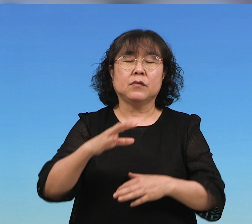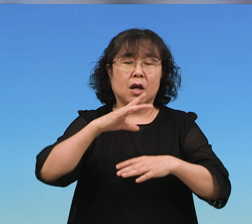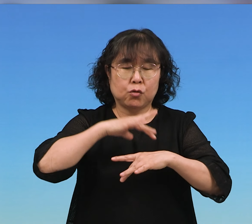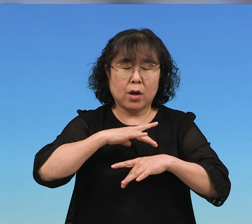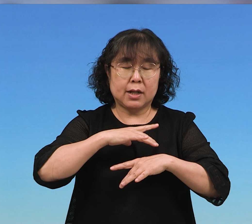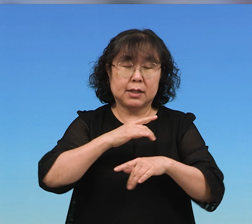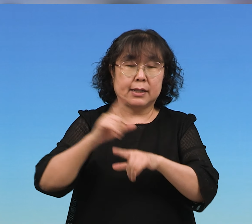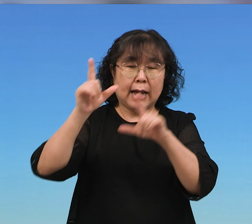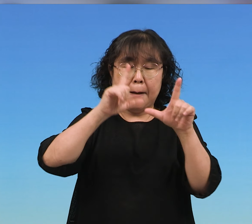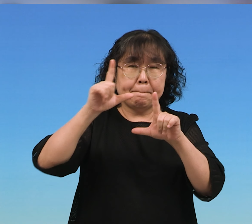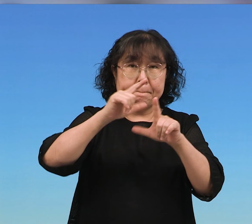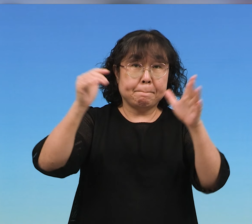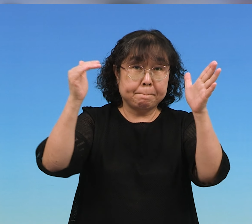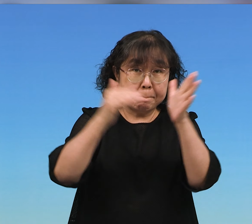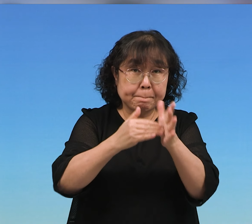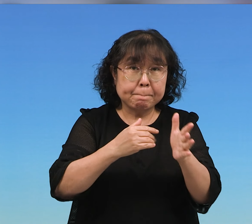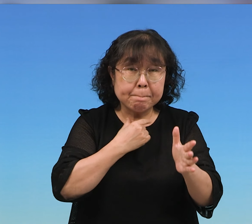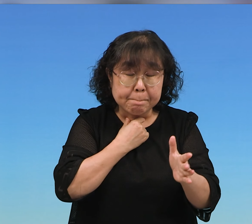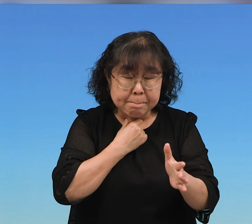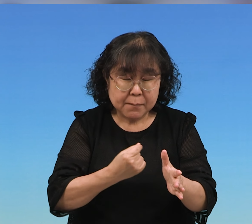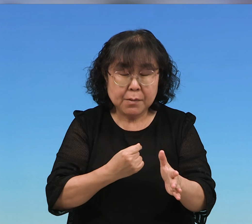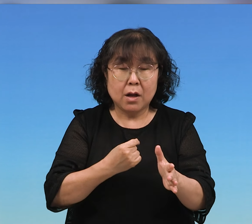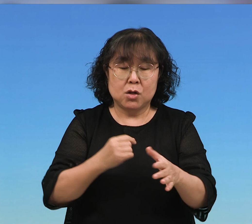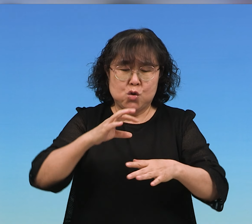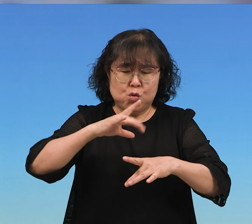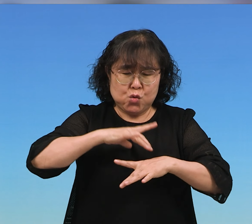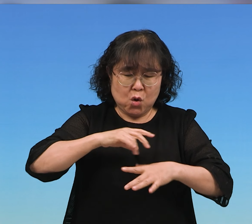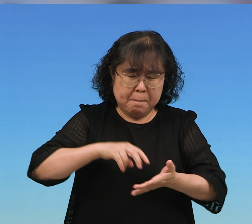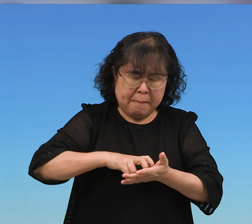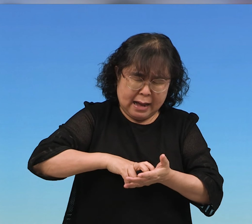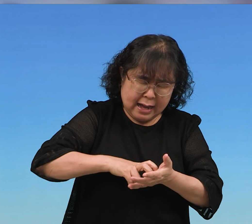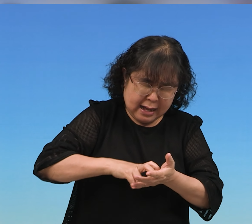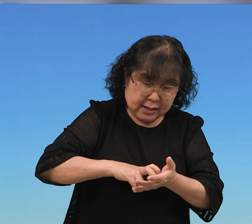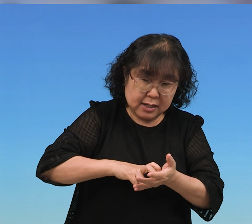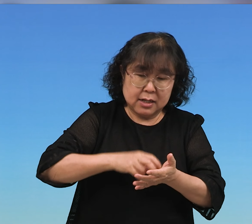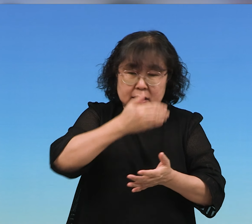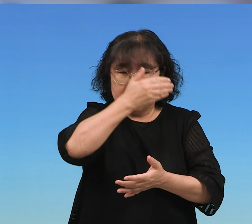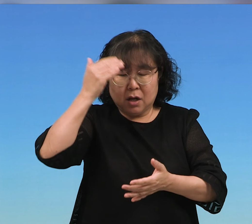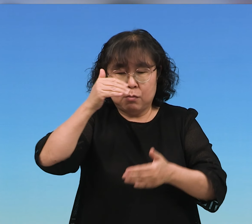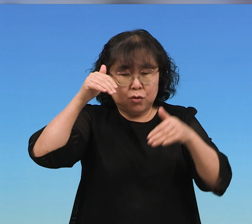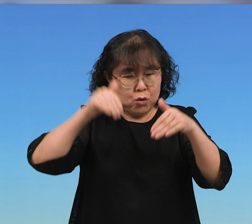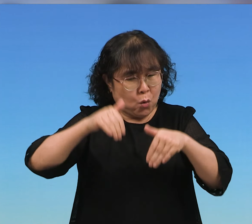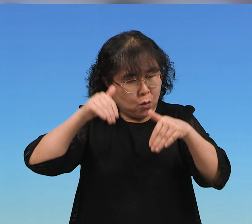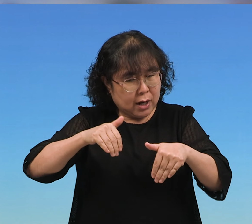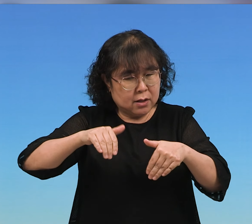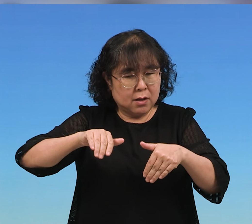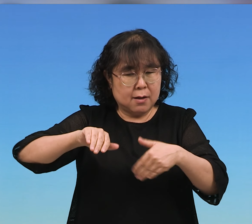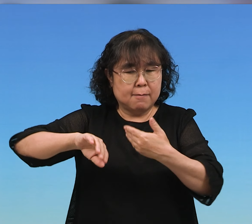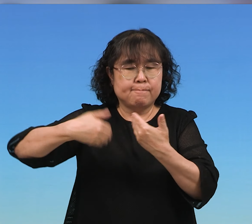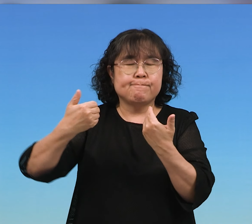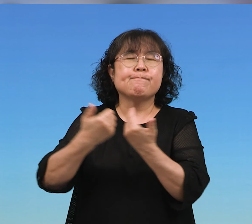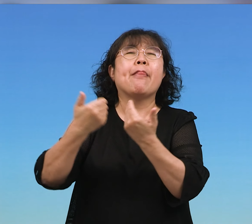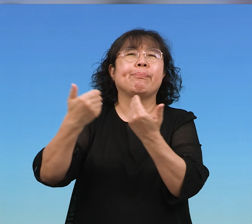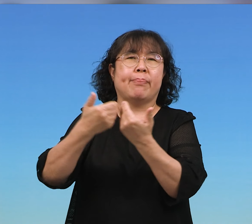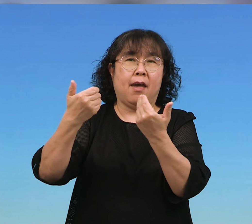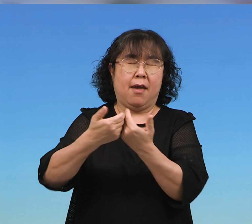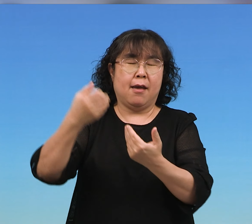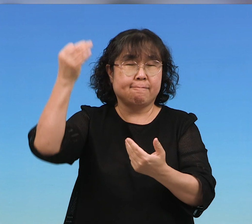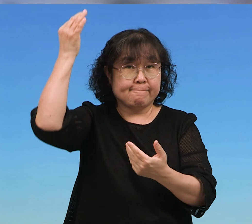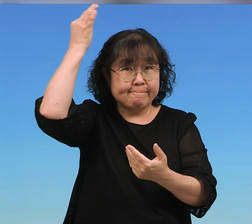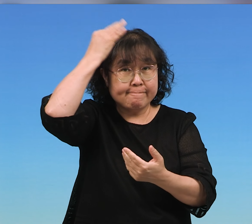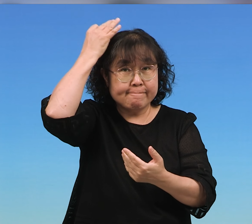여러분, 이런 두려워하는 삶을 끝내고 싶다면 이 두려움에 떠는 젊은 종과는 완전히 다른 엘리사의 모습을